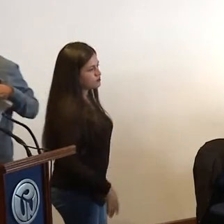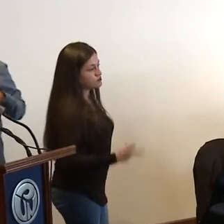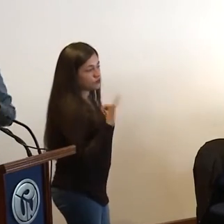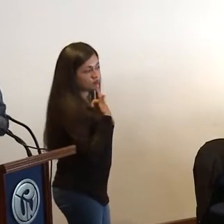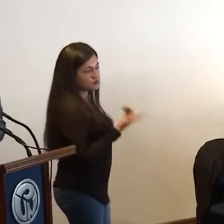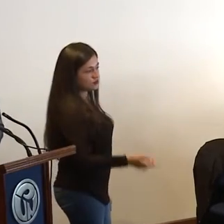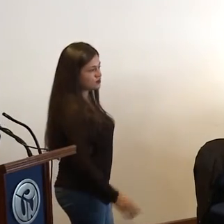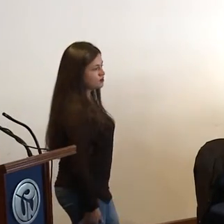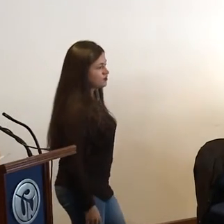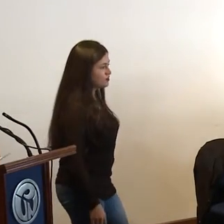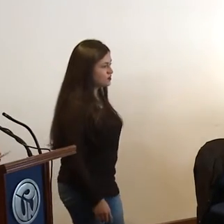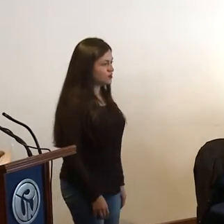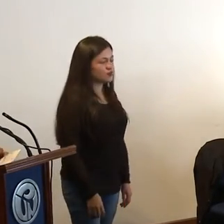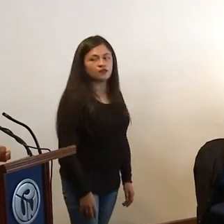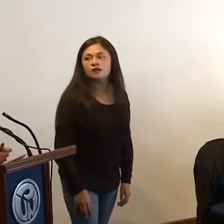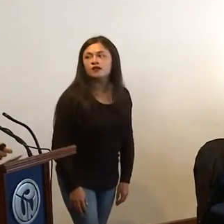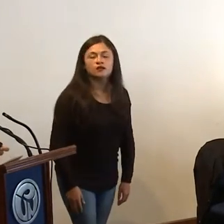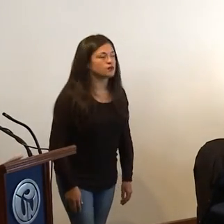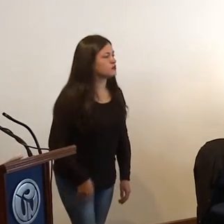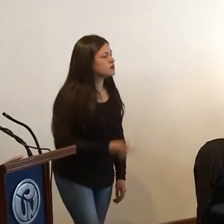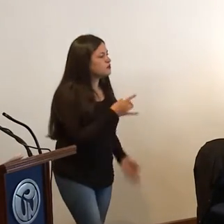Licenciatura de Educación Popular de la Universidad del Valle.